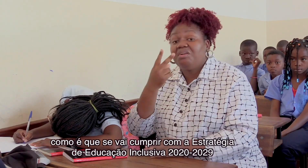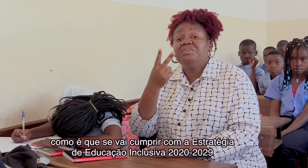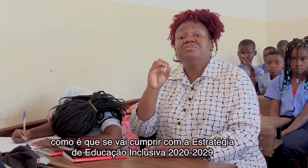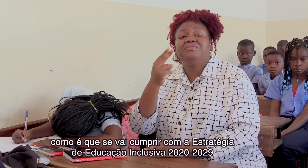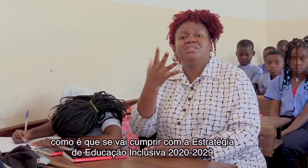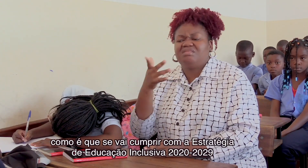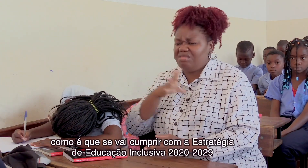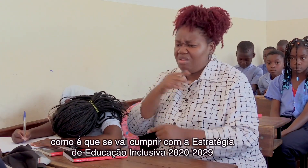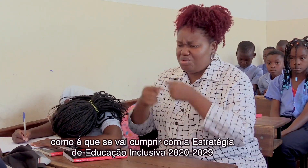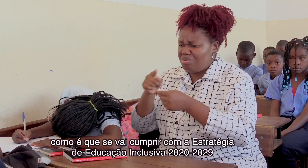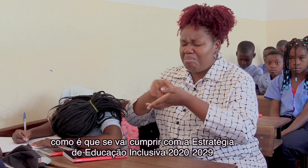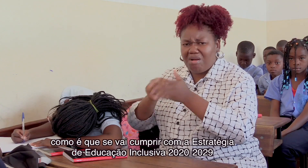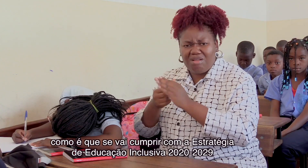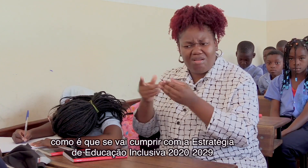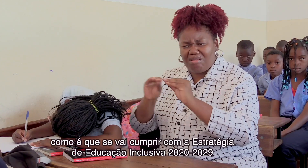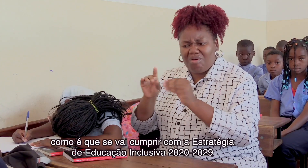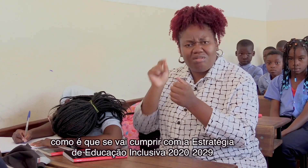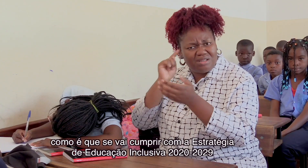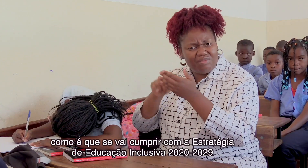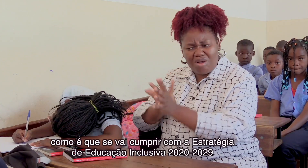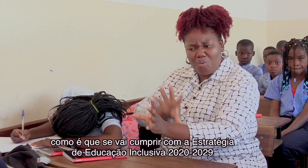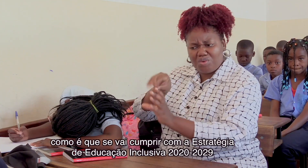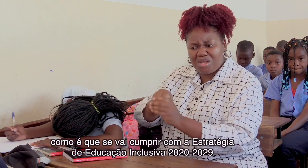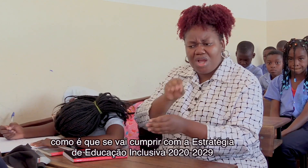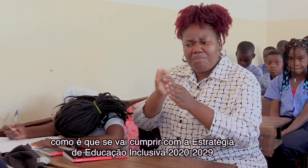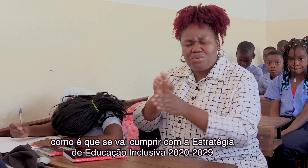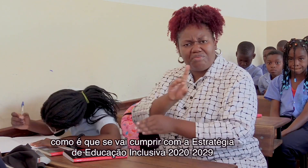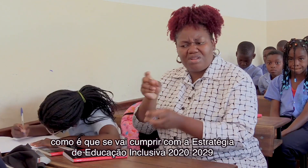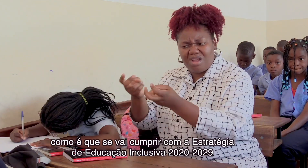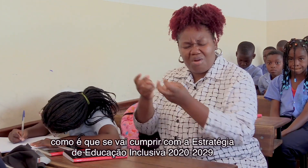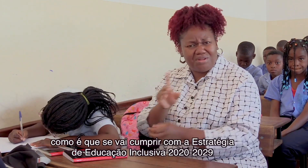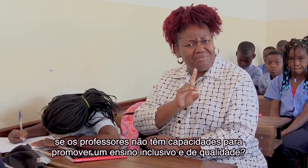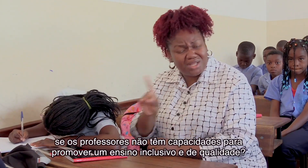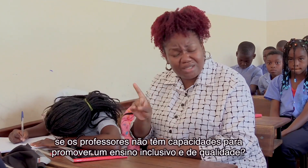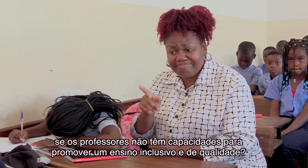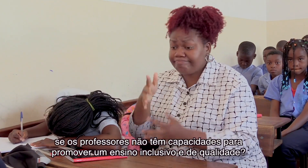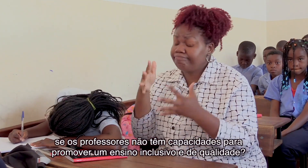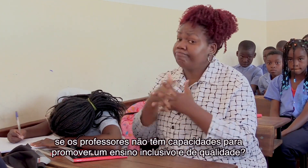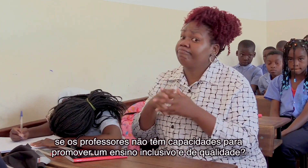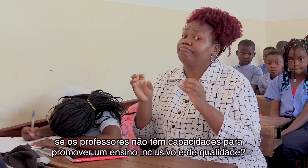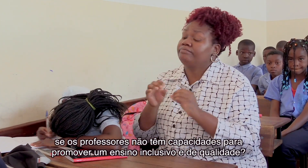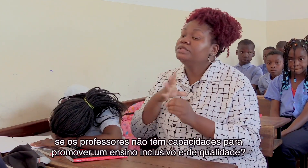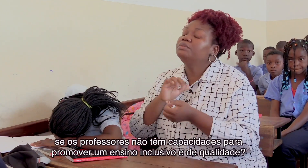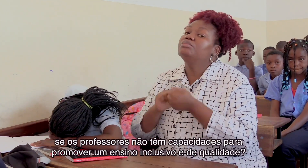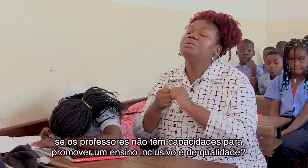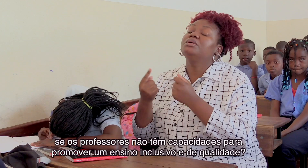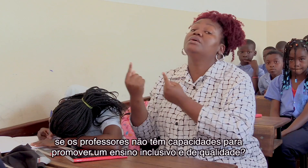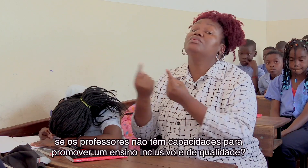Como é que se vai cumprir com a estratégia de educação inclusiva 2020-2029 se os professores não têm capacidades para promover